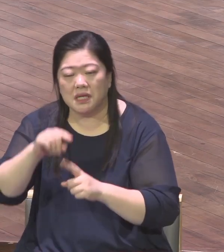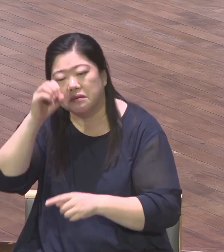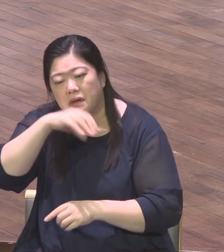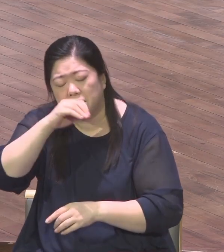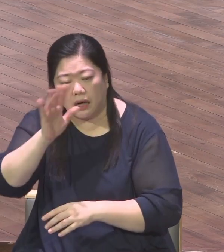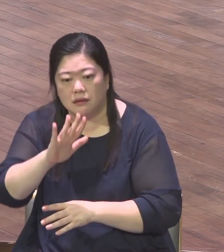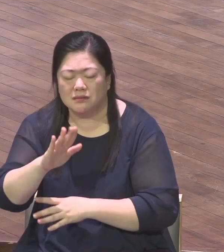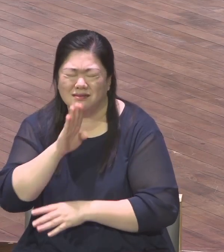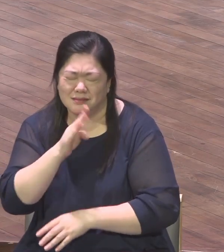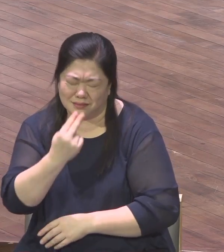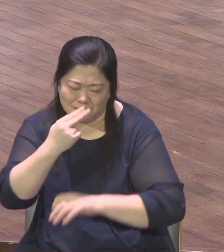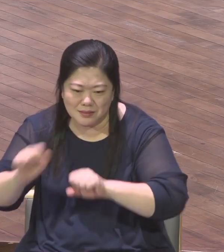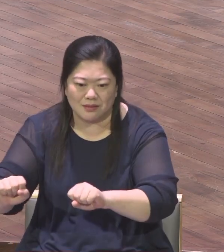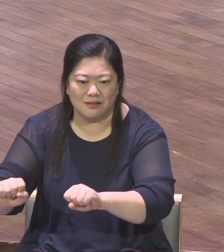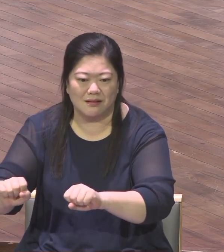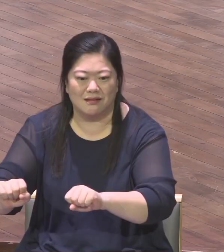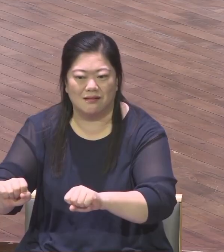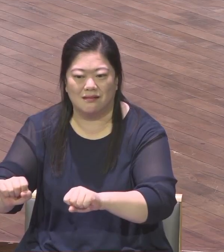말씀이 그랬어요.